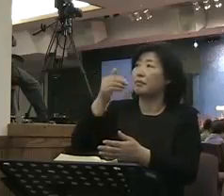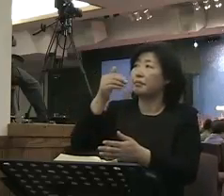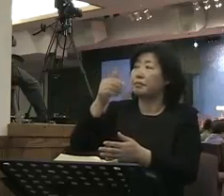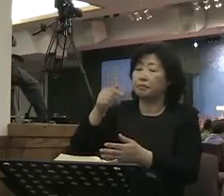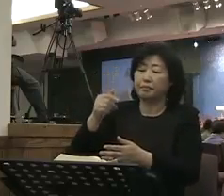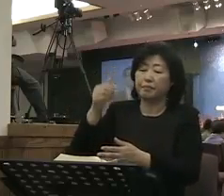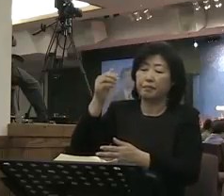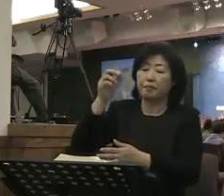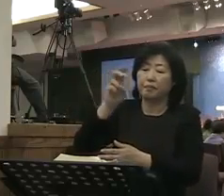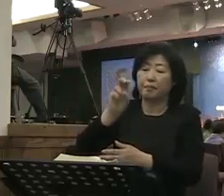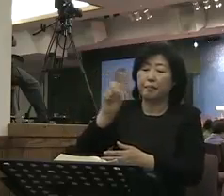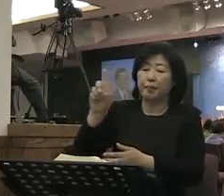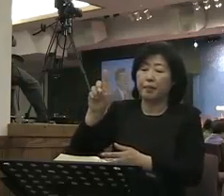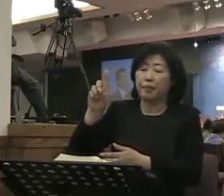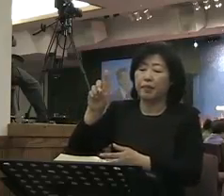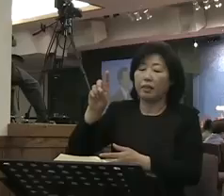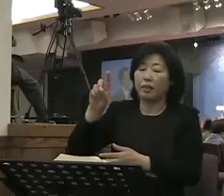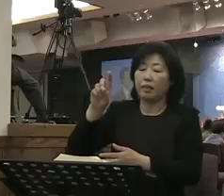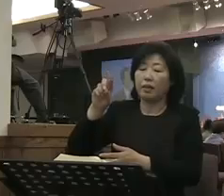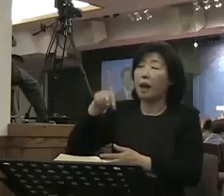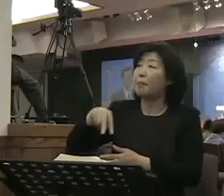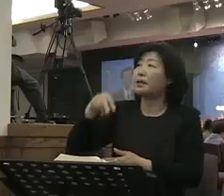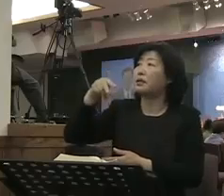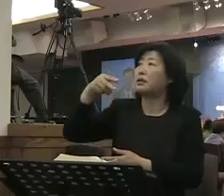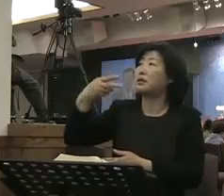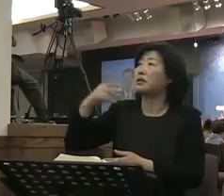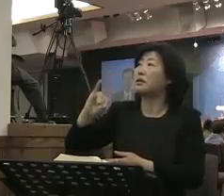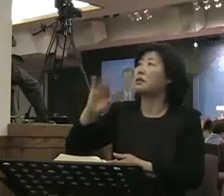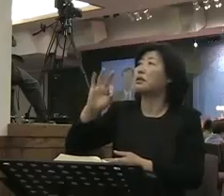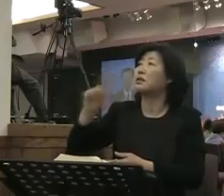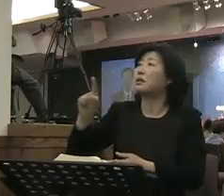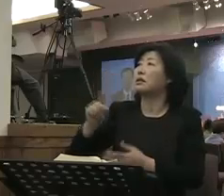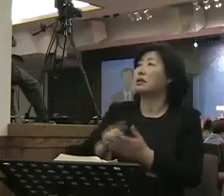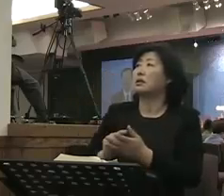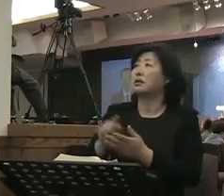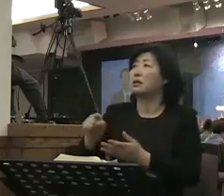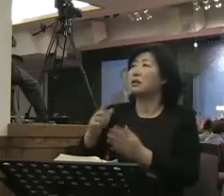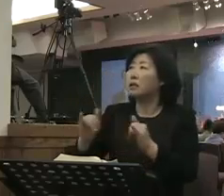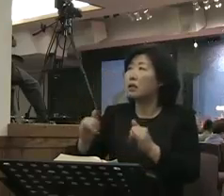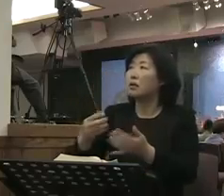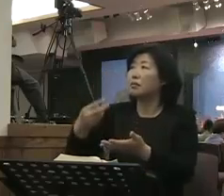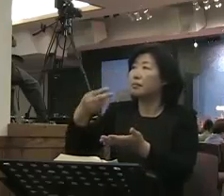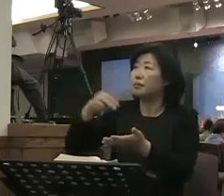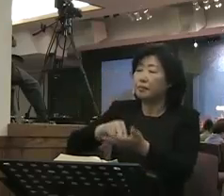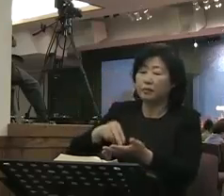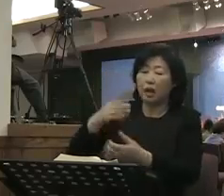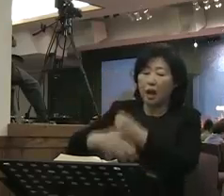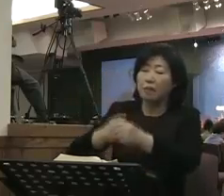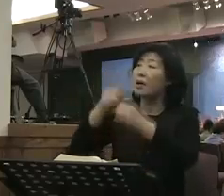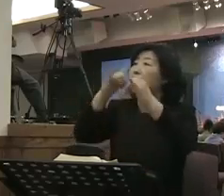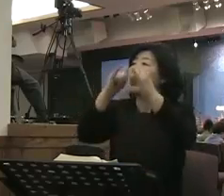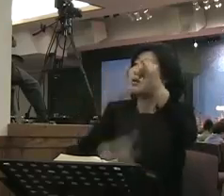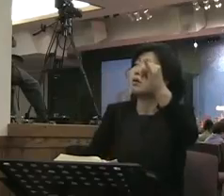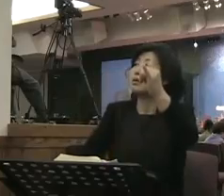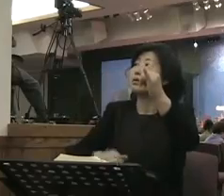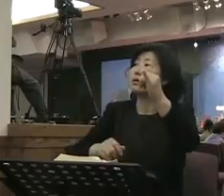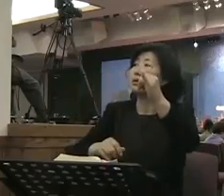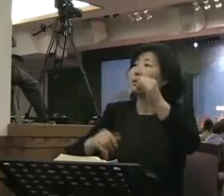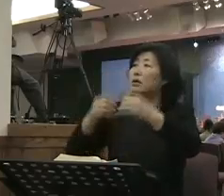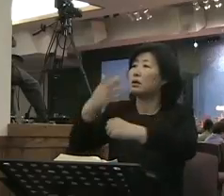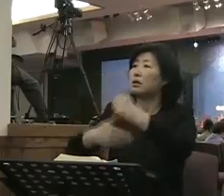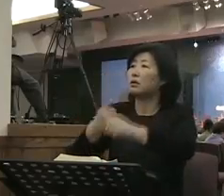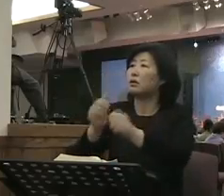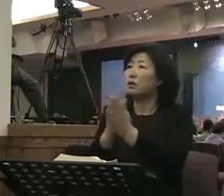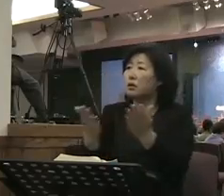자세히 알고 싶으신 분은 지역번호 717-7722 하나님의 역사와 7777번으로 성경에 펼쳐지는 문의하시면